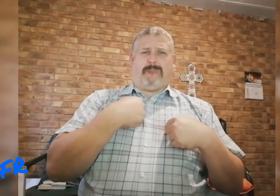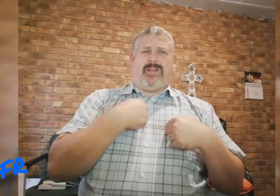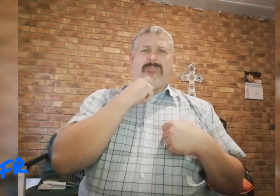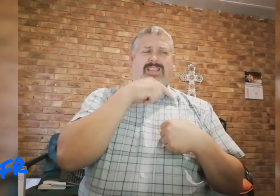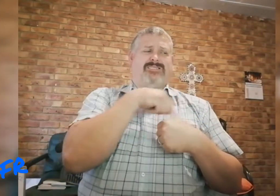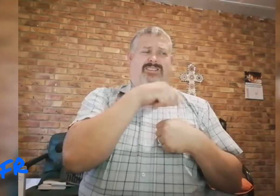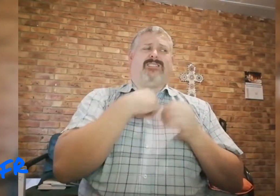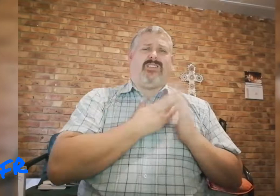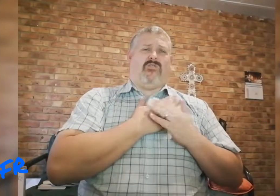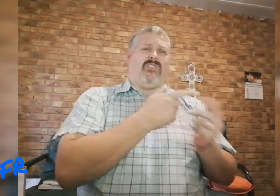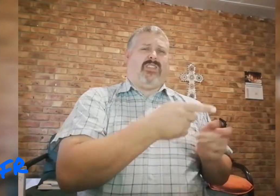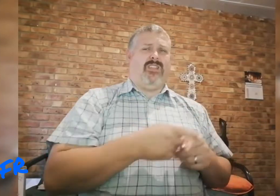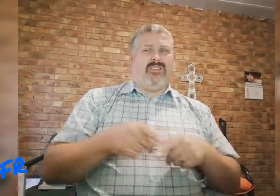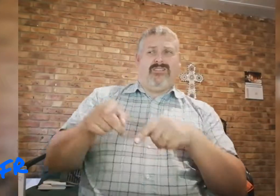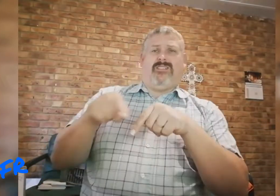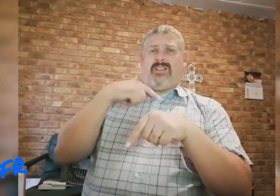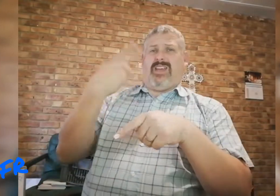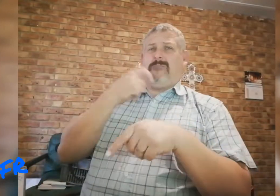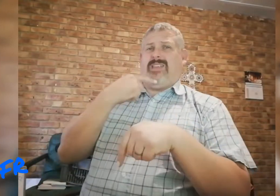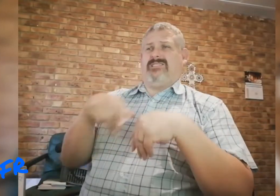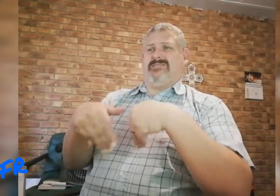My mense, ander mense,